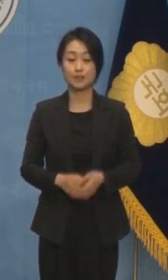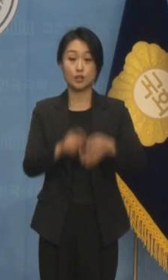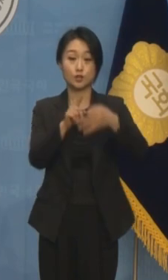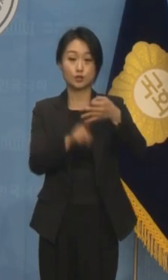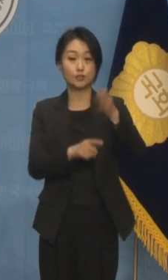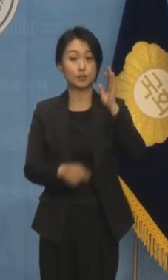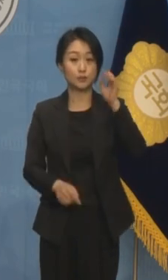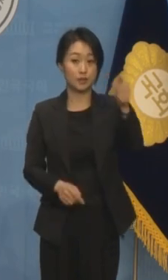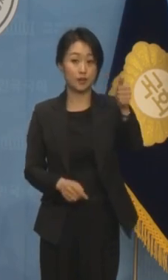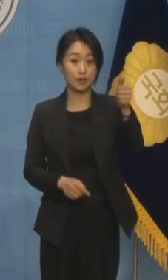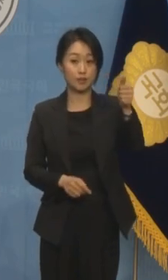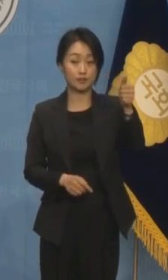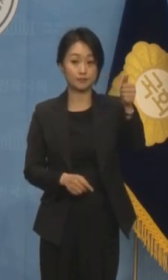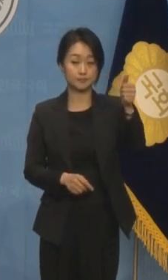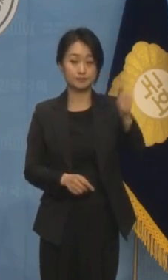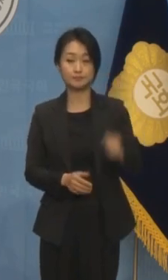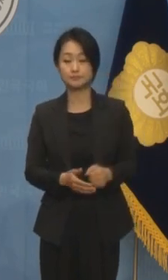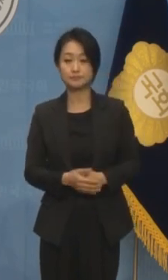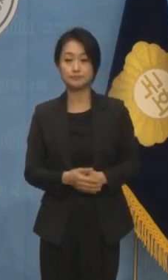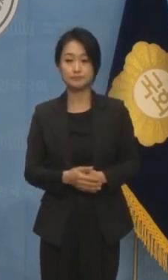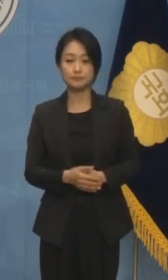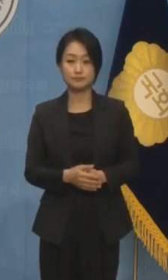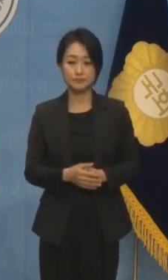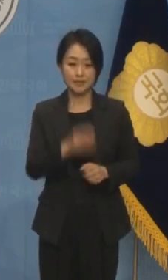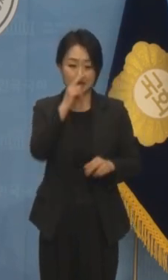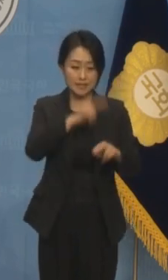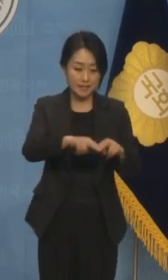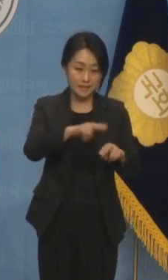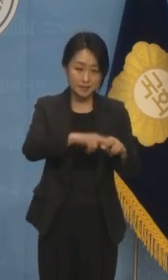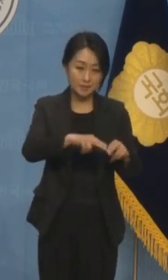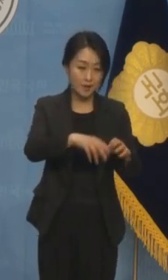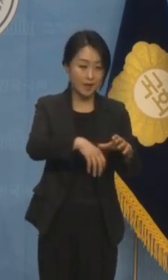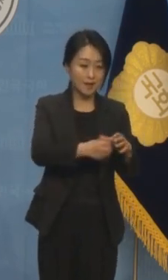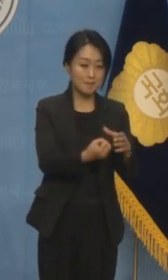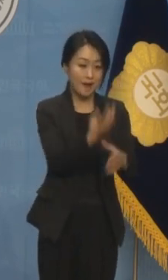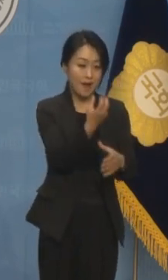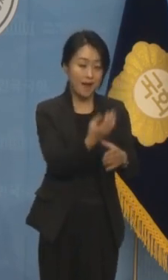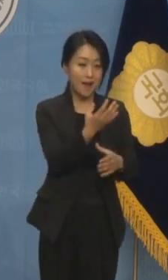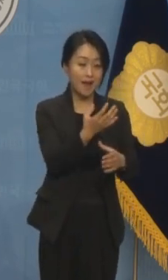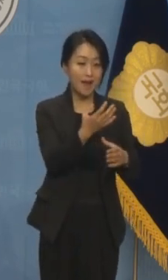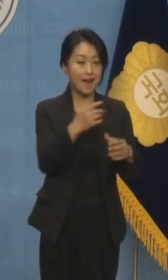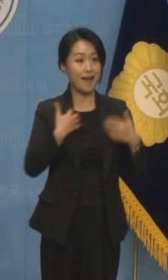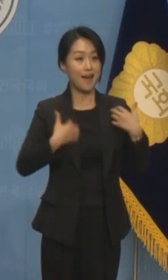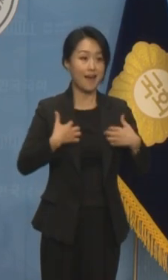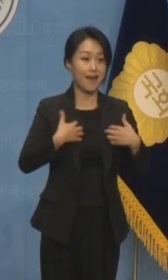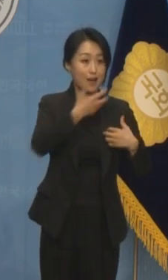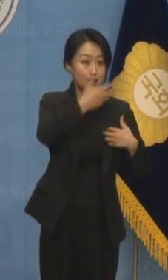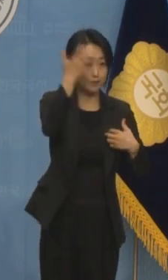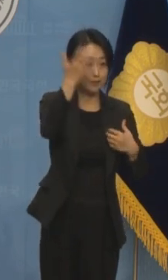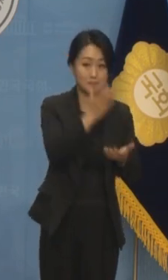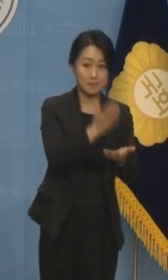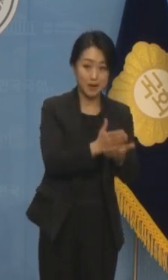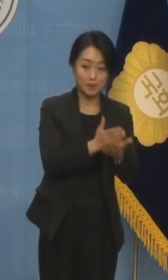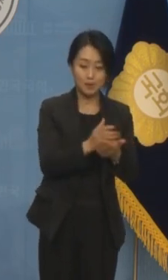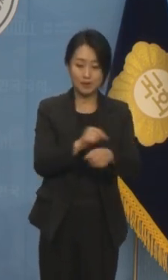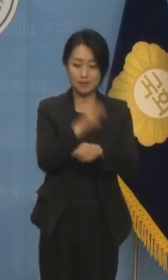윤석열 대통령이 본 가능성은 산유국의 꿈이 아니라 특검 회피의 헛된 꿈